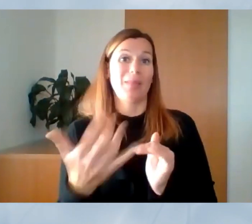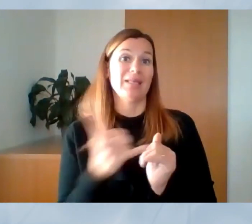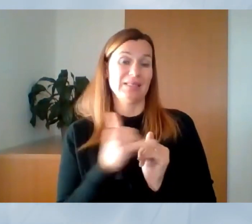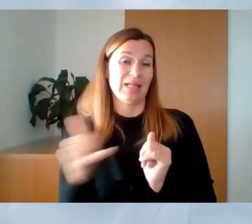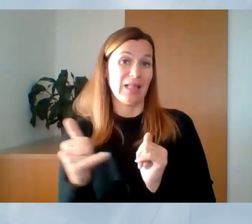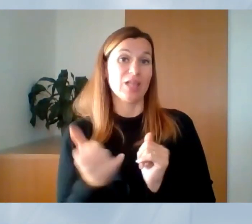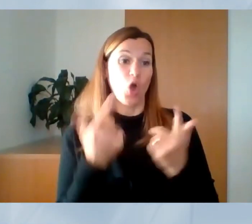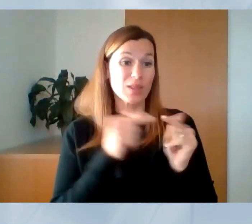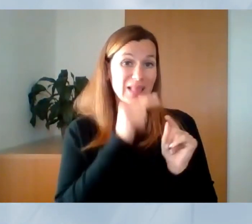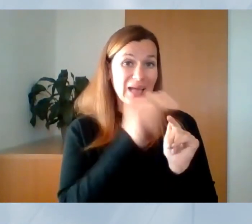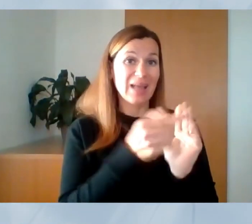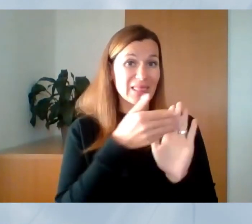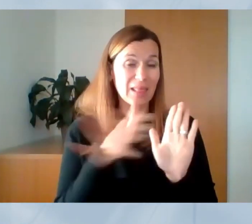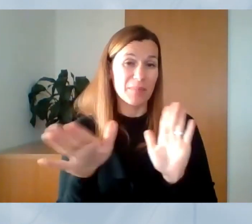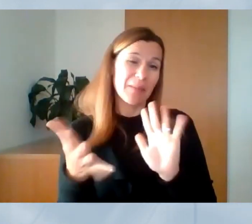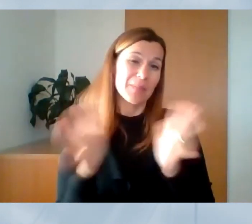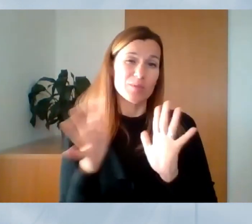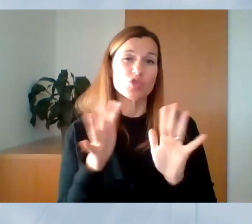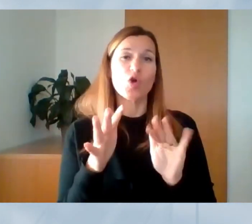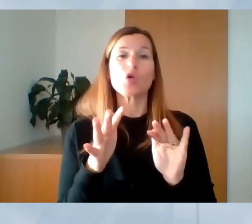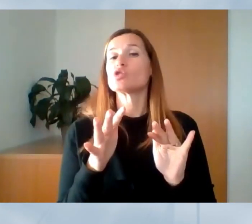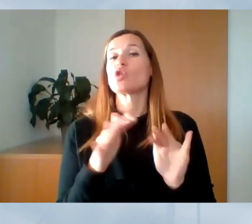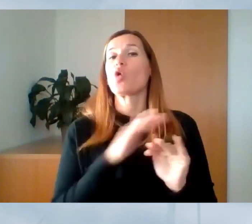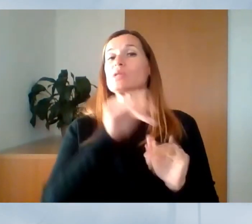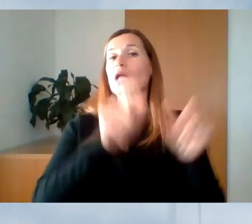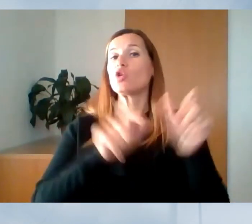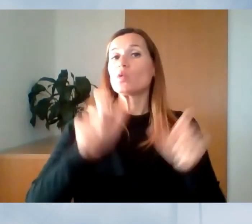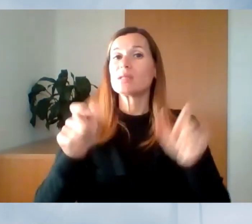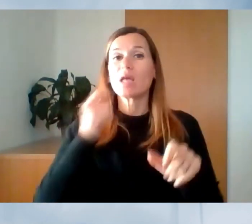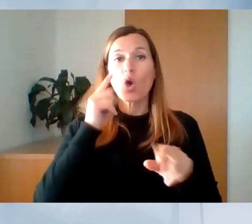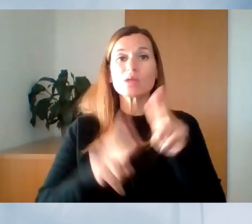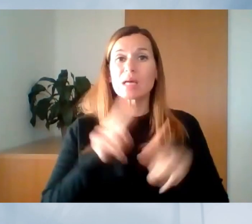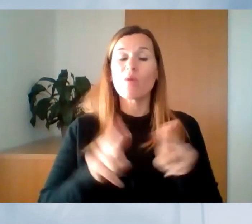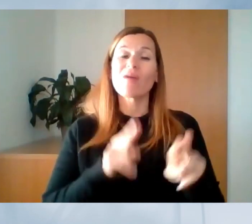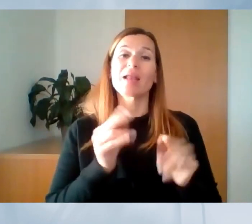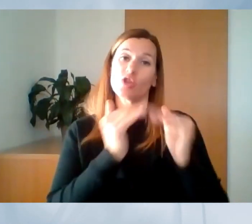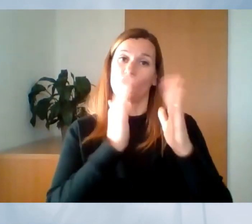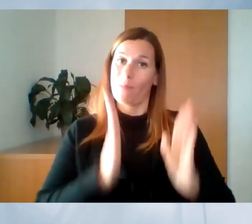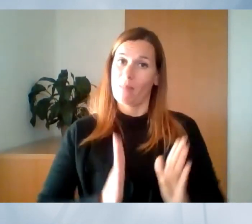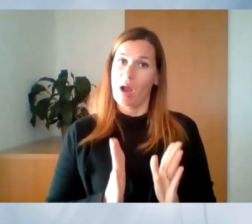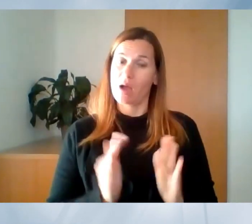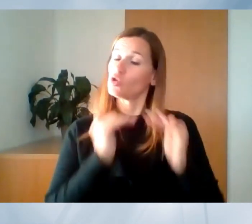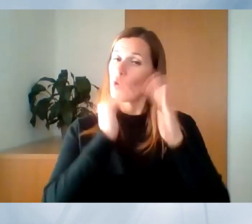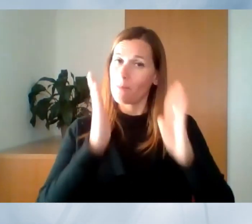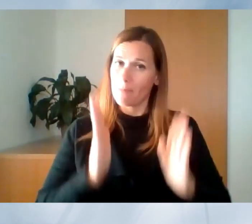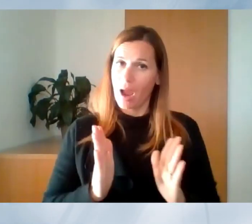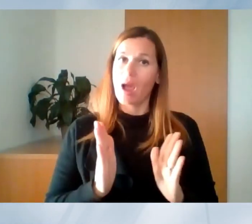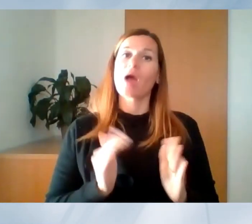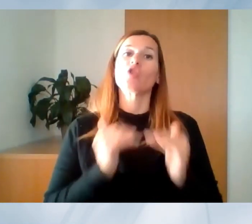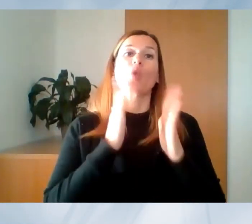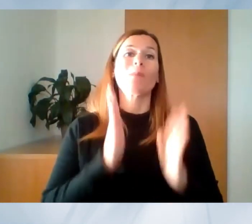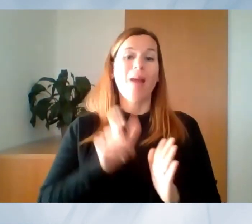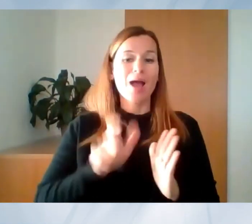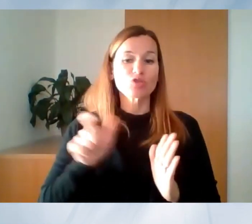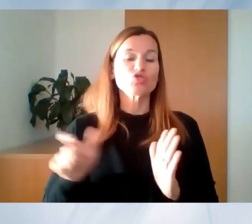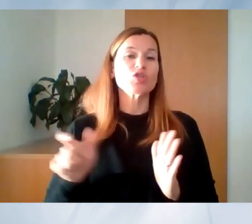do takrat približno so bolj ali manj vse ljudi oskrbovali doma, domači